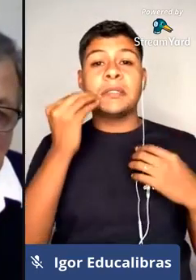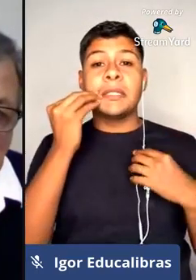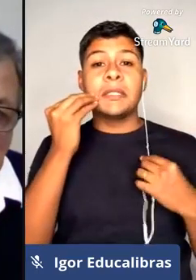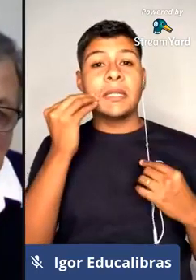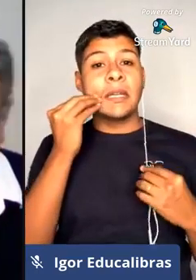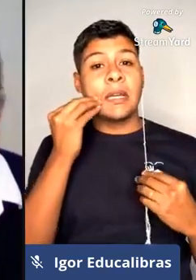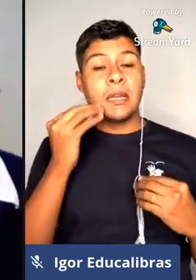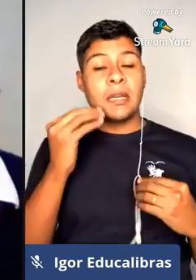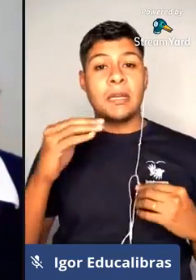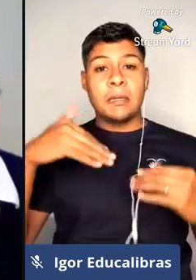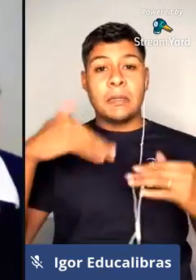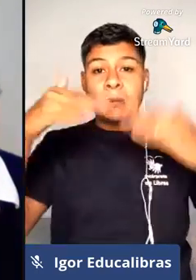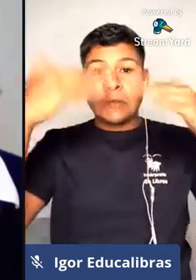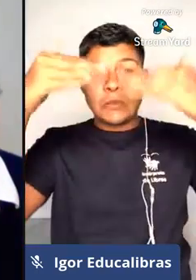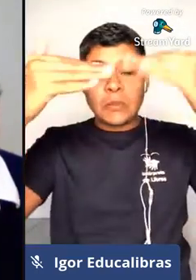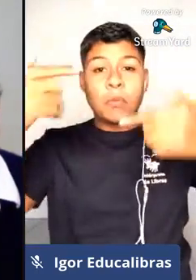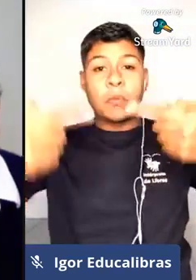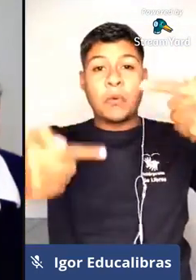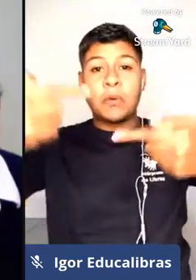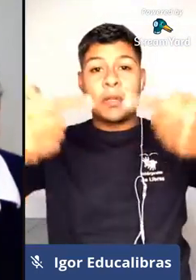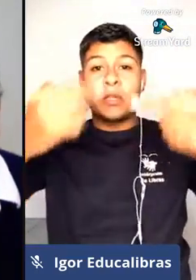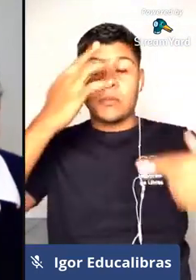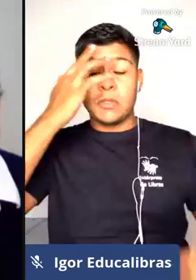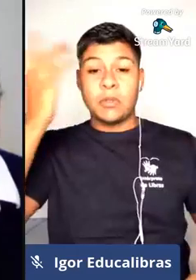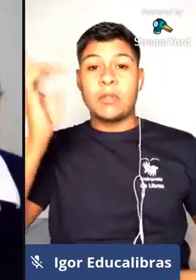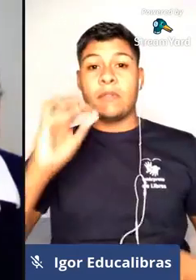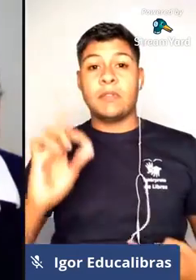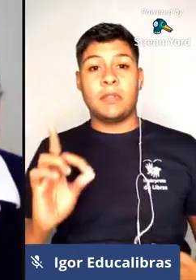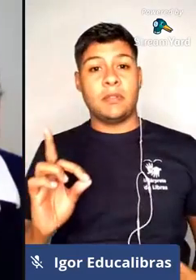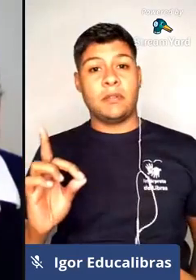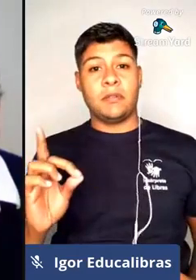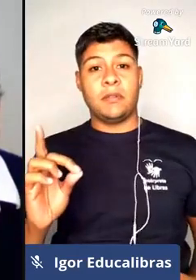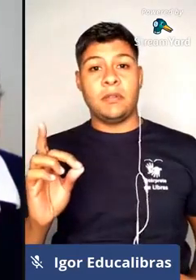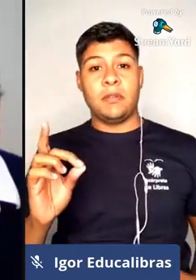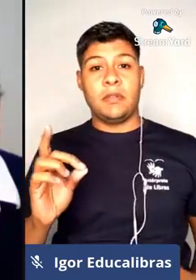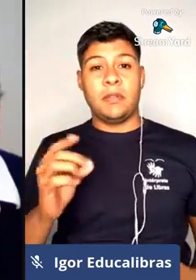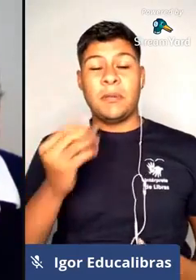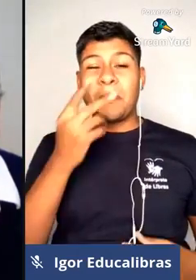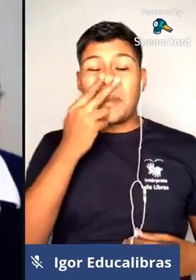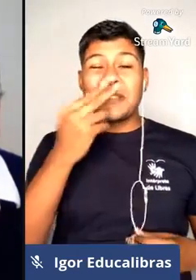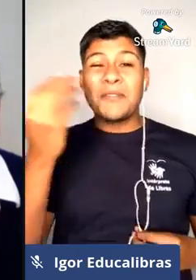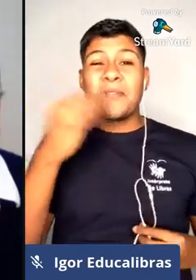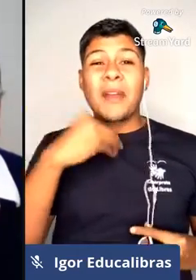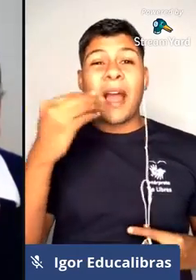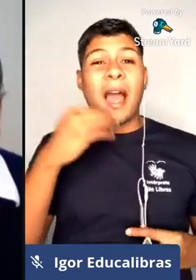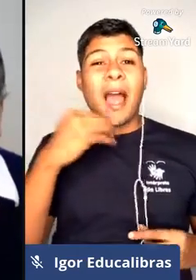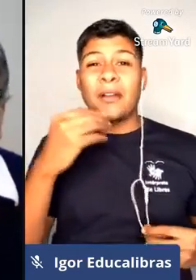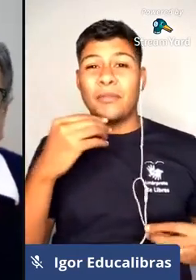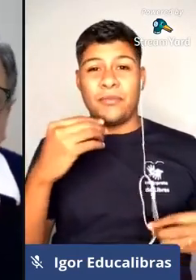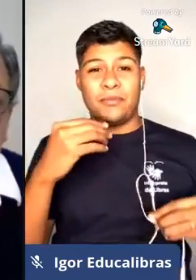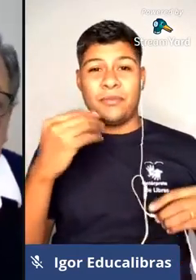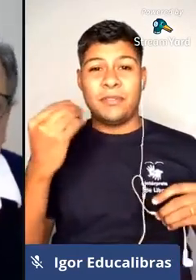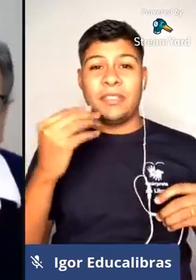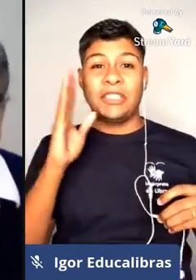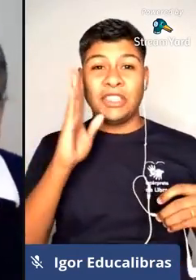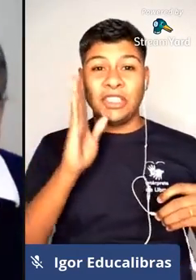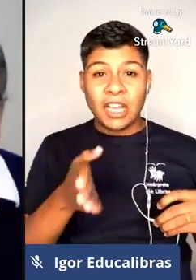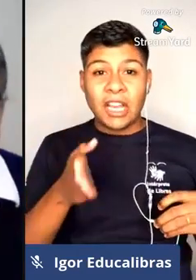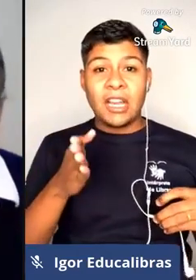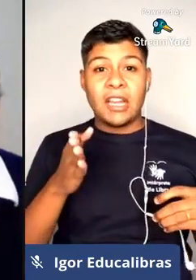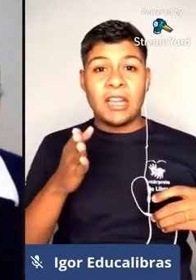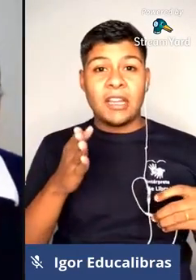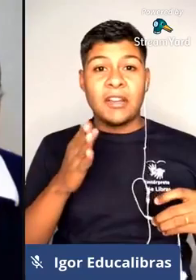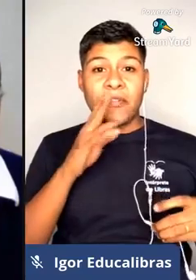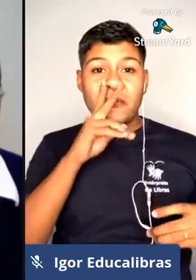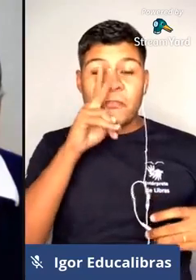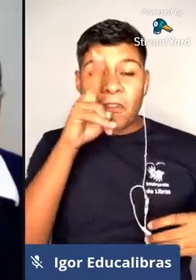reativar o movimento político das pessoas com deficiência. Está muito fraquinho, né? Já foi forte, em